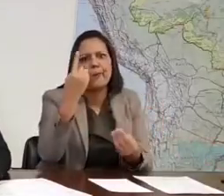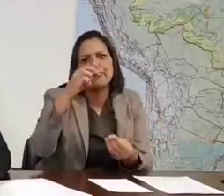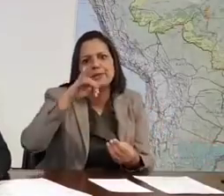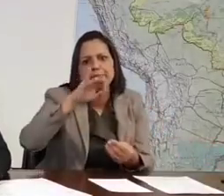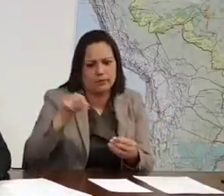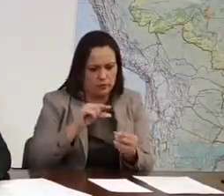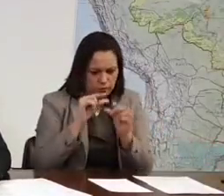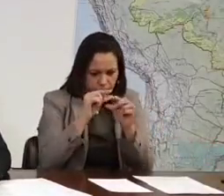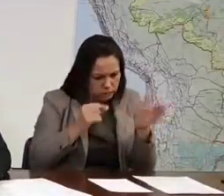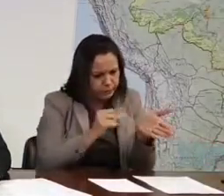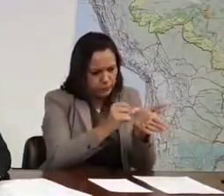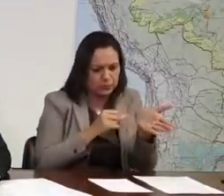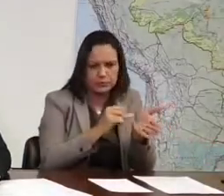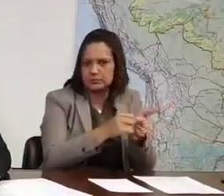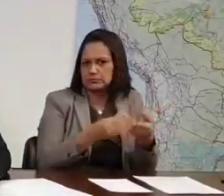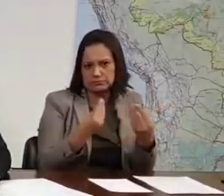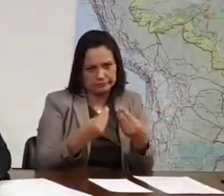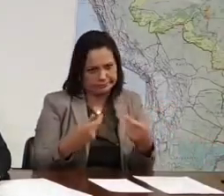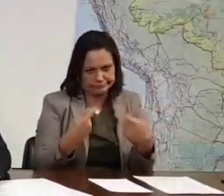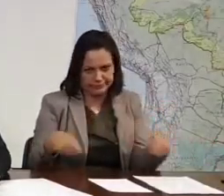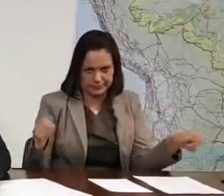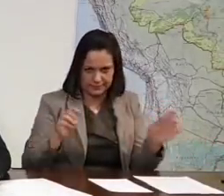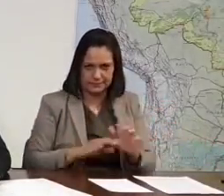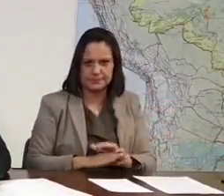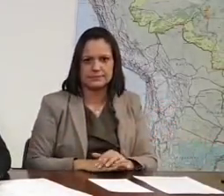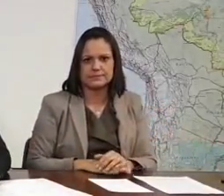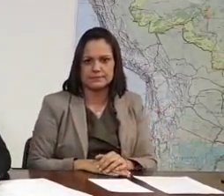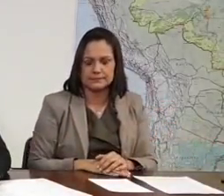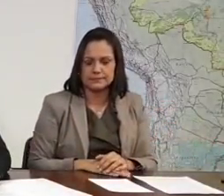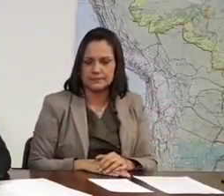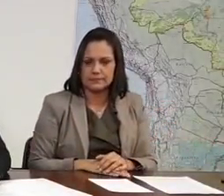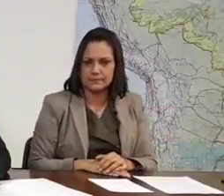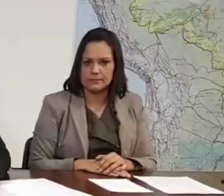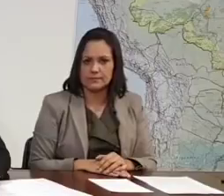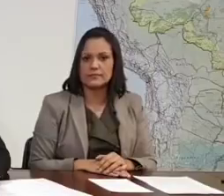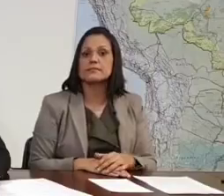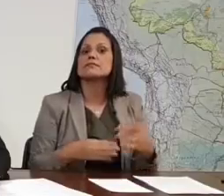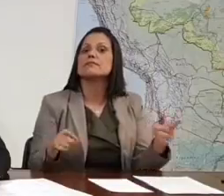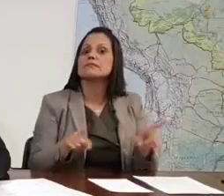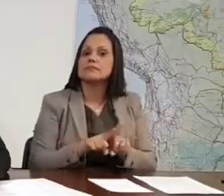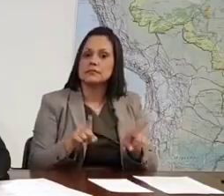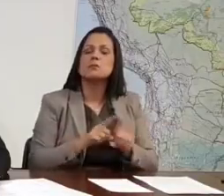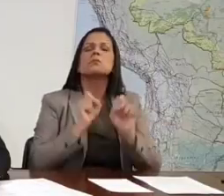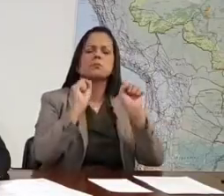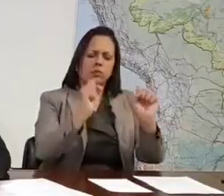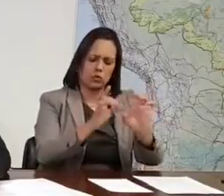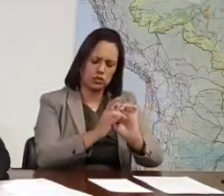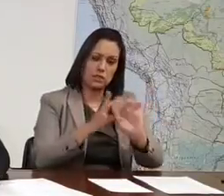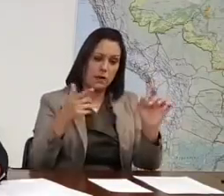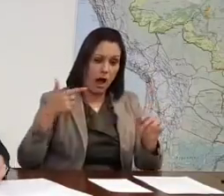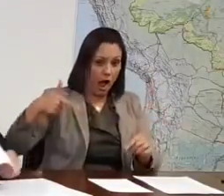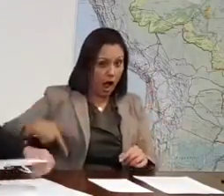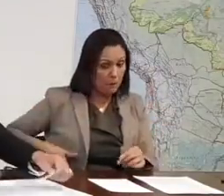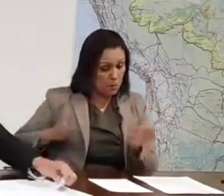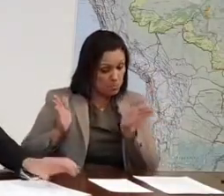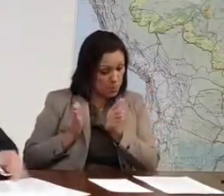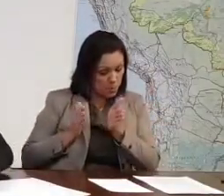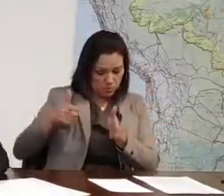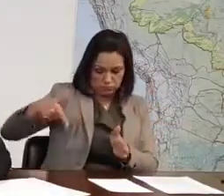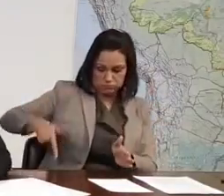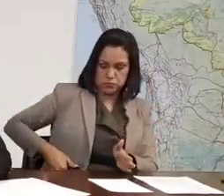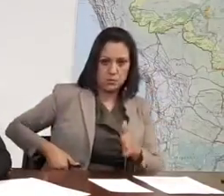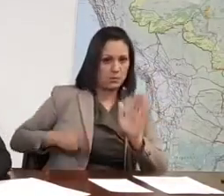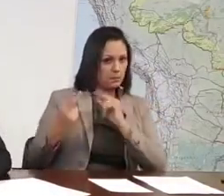certo? O porte de trânsito, temos a garantia de trânsito como arma curta municiada para